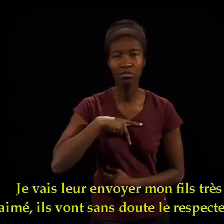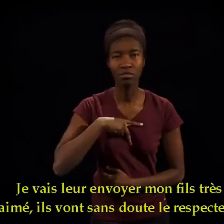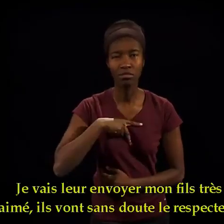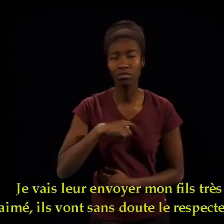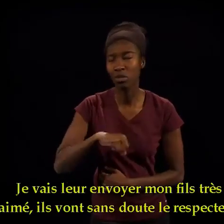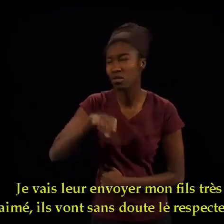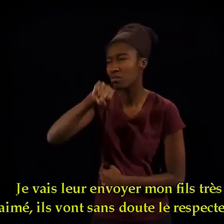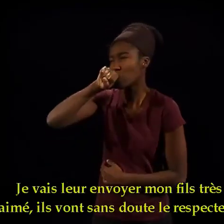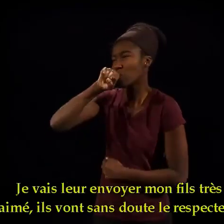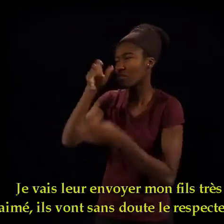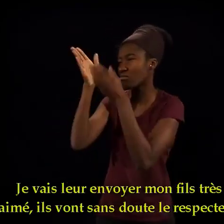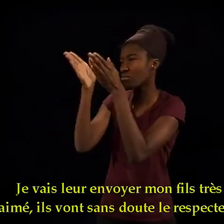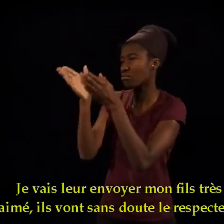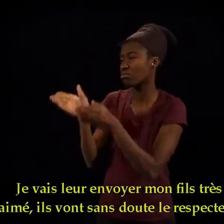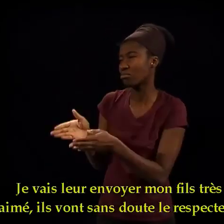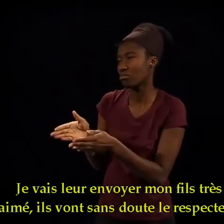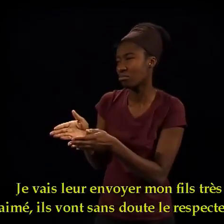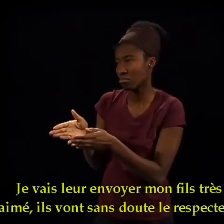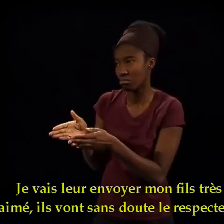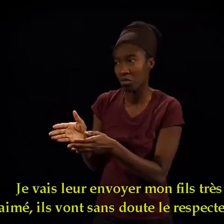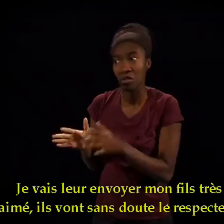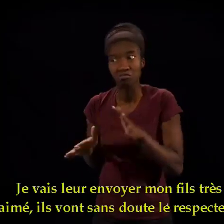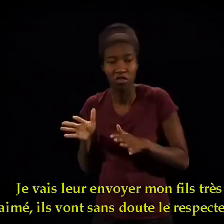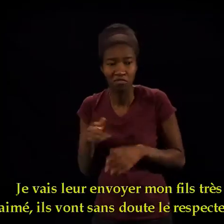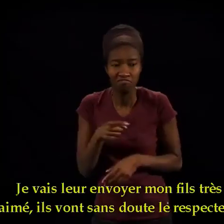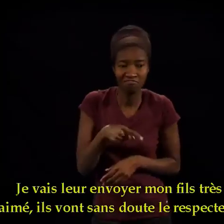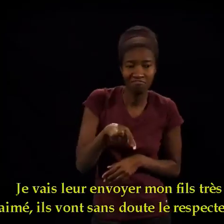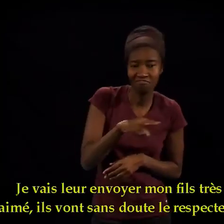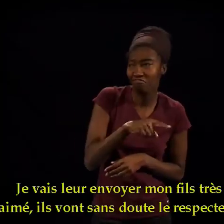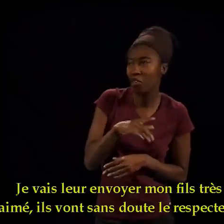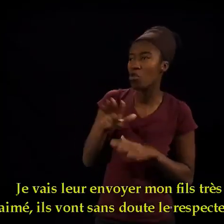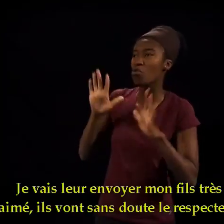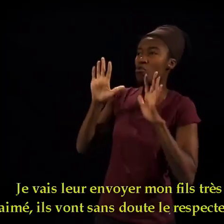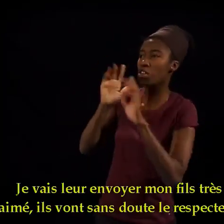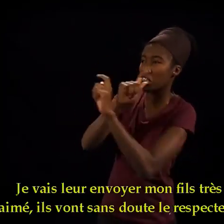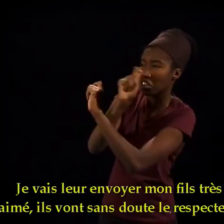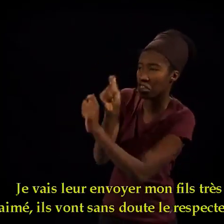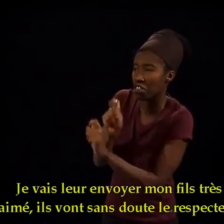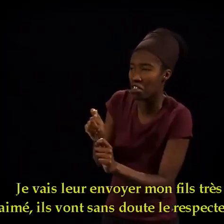Je vais leur envoyer mon fils très aimé. Ils vont sans doute le respecter. »